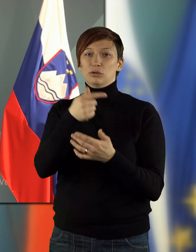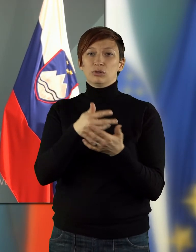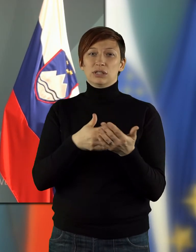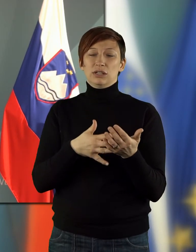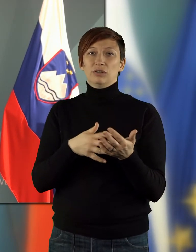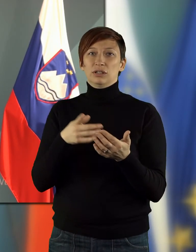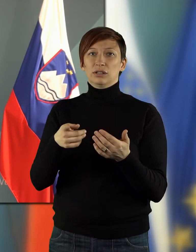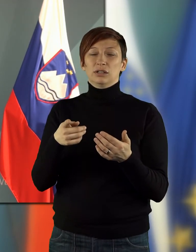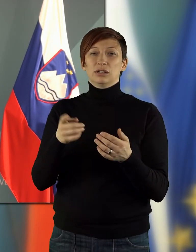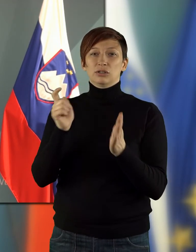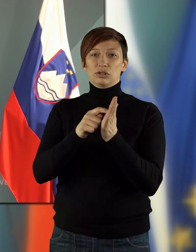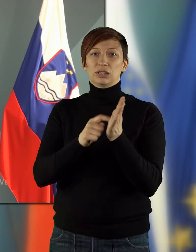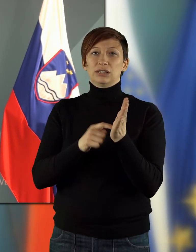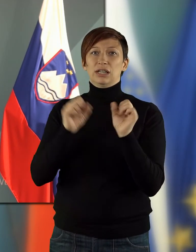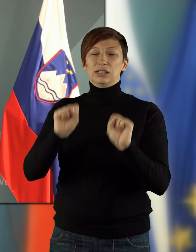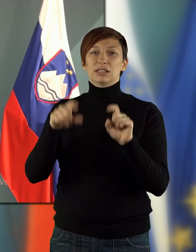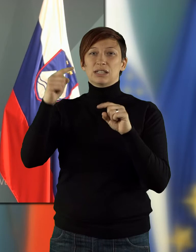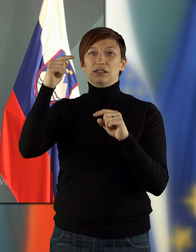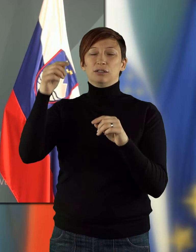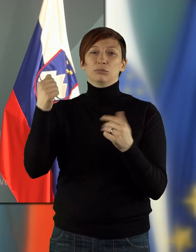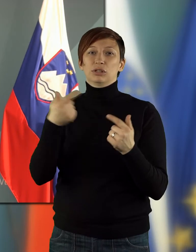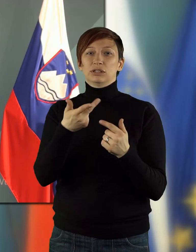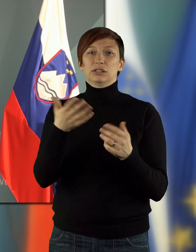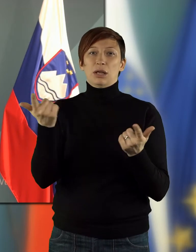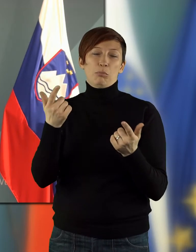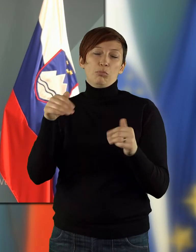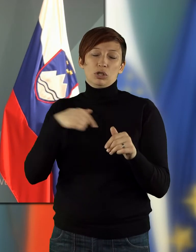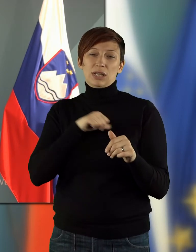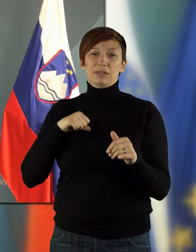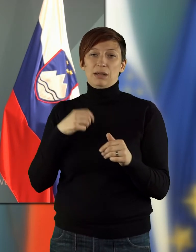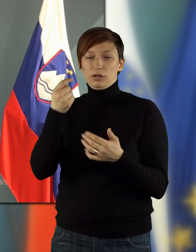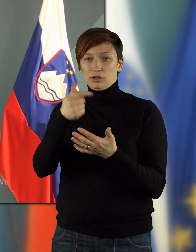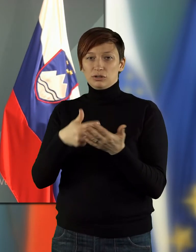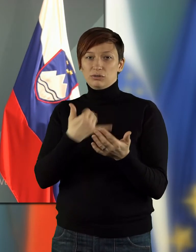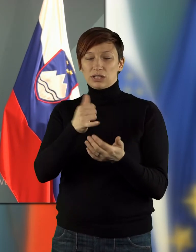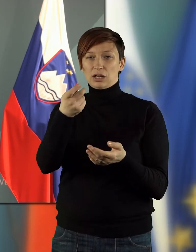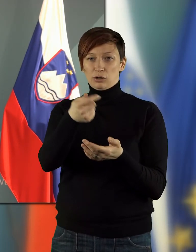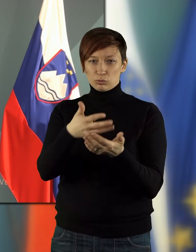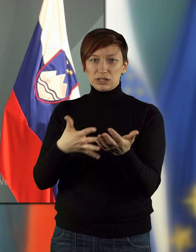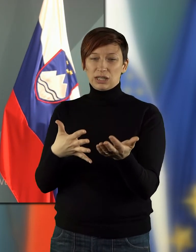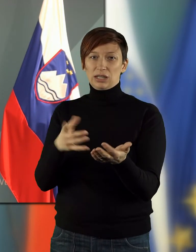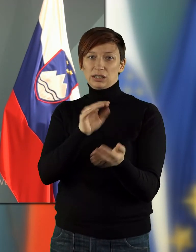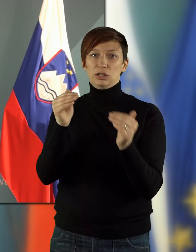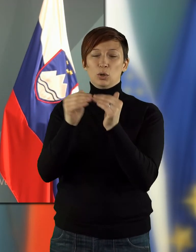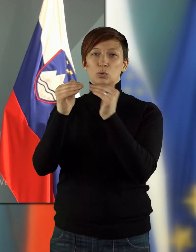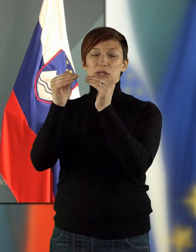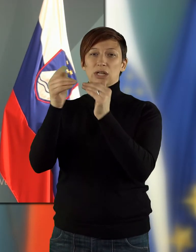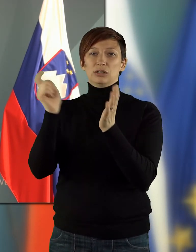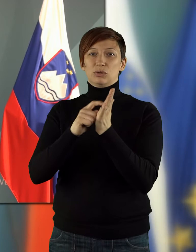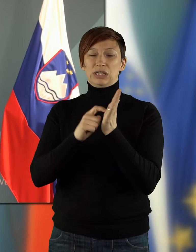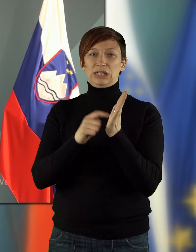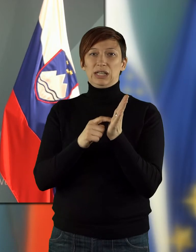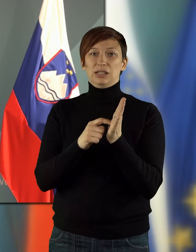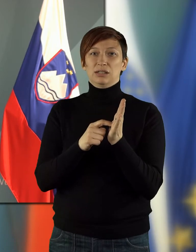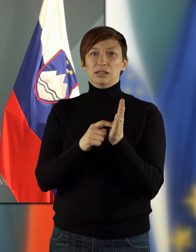oni nekaj sami sebe ocenjevali, ker pač imaš ti kriterije in standarde, po katerih se pač ocenjuješ. In da bi vsaka ocena, ki bi pač ne bila v